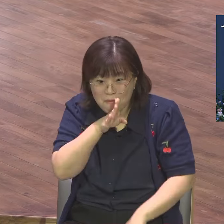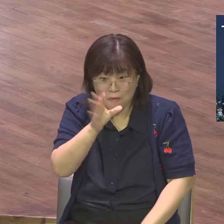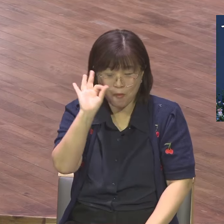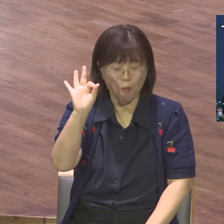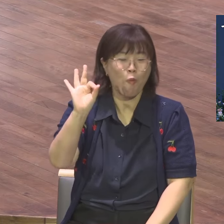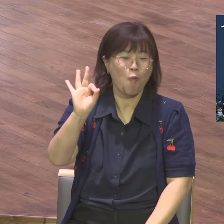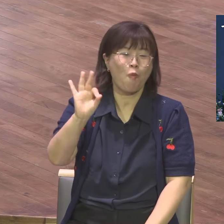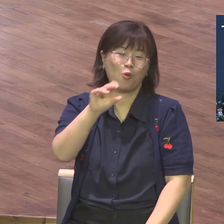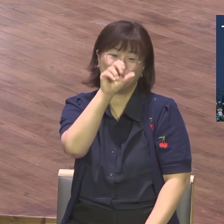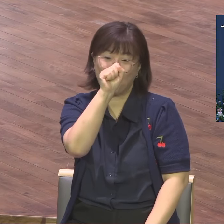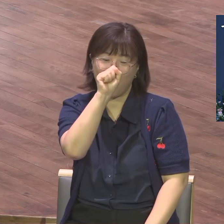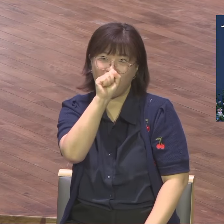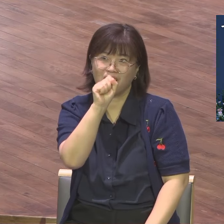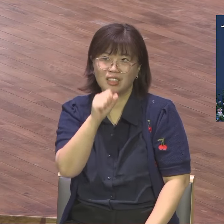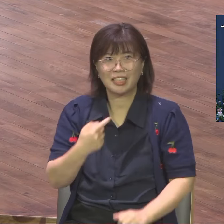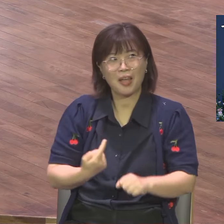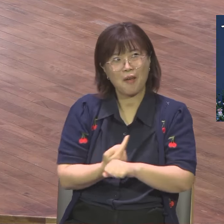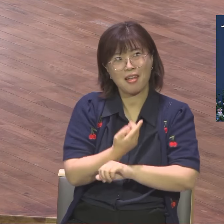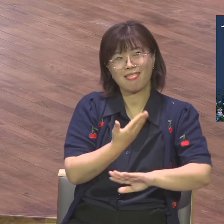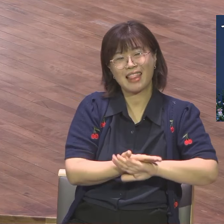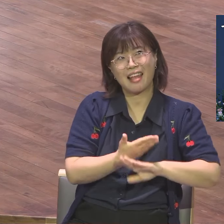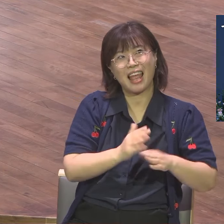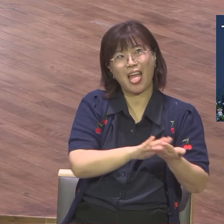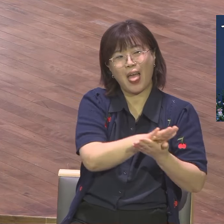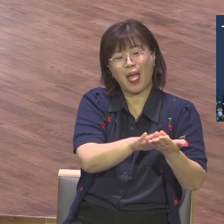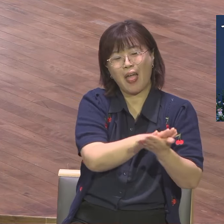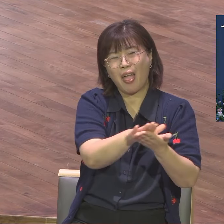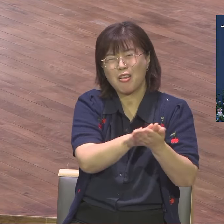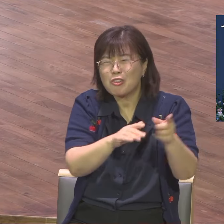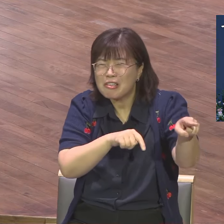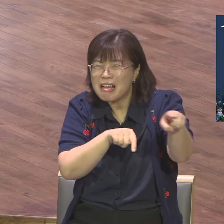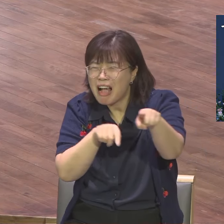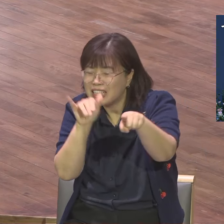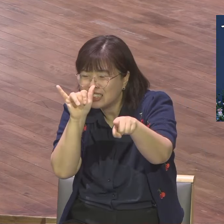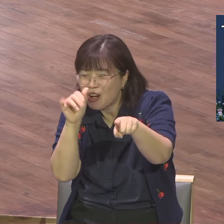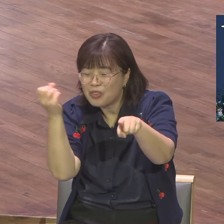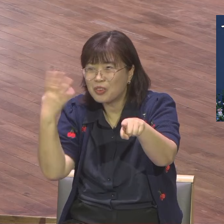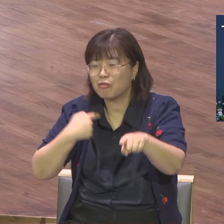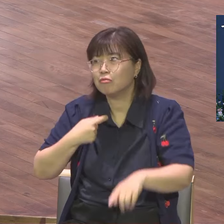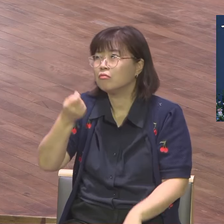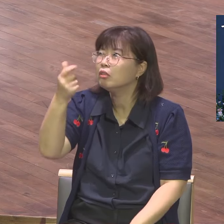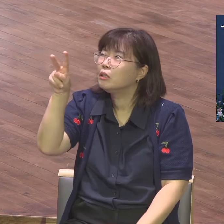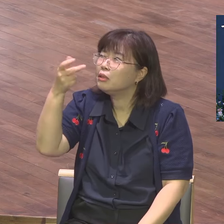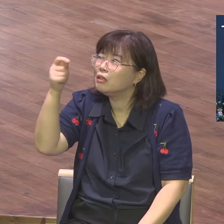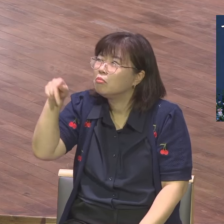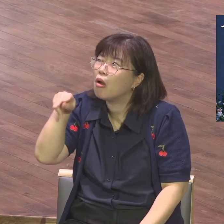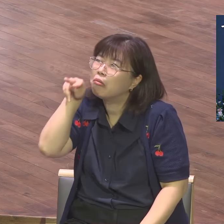지금 딴 데 놀고 있는 여러분 주님이 금요일 날 심야에 예배할 때 오시면 어떻게 할 거냐고.